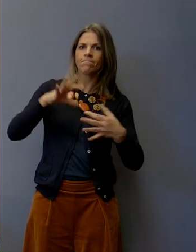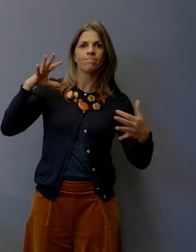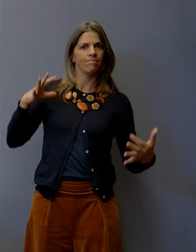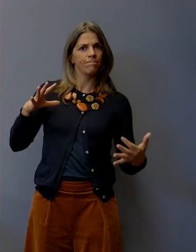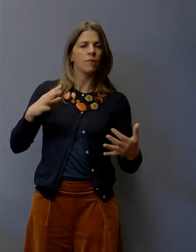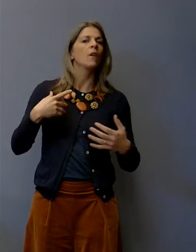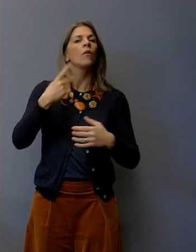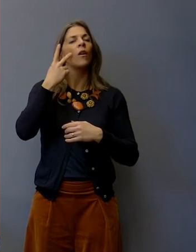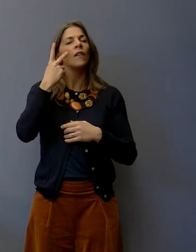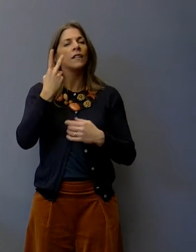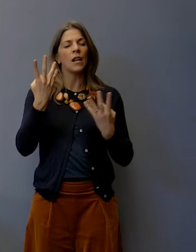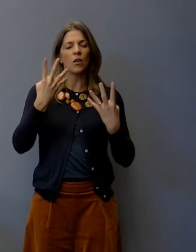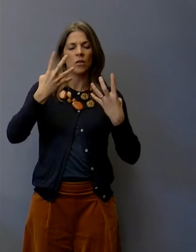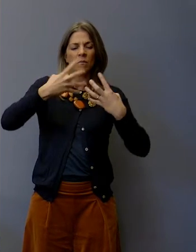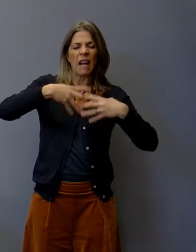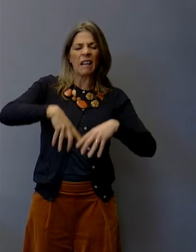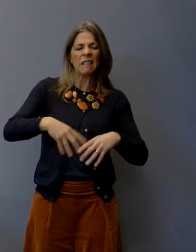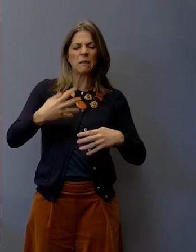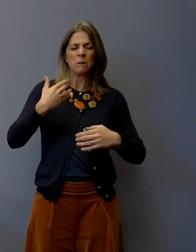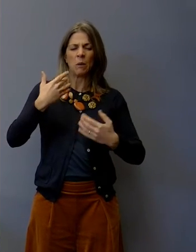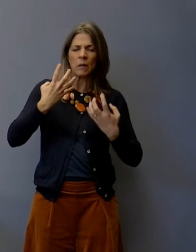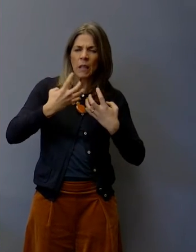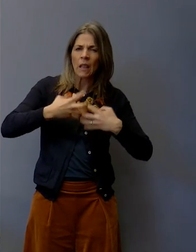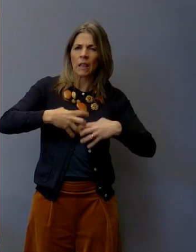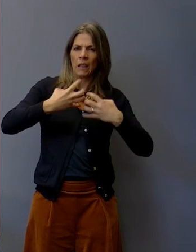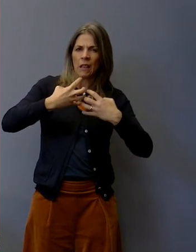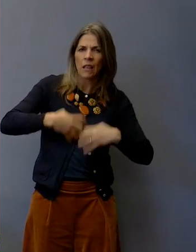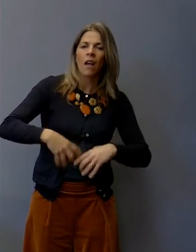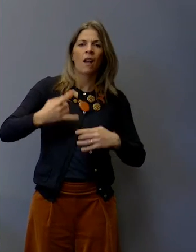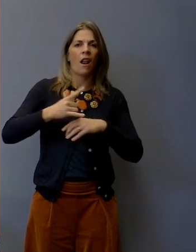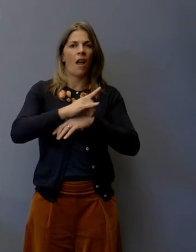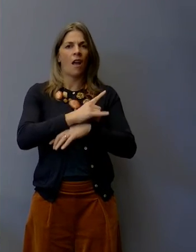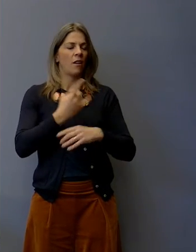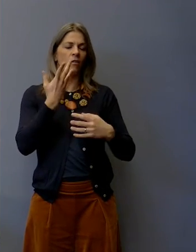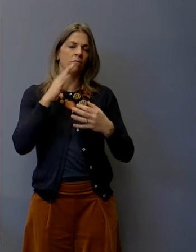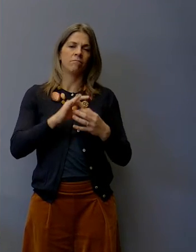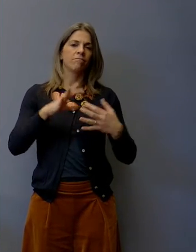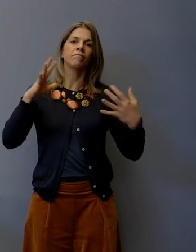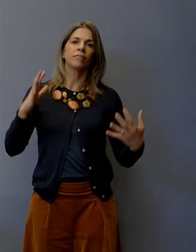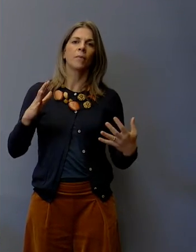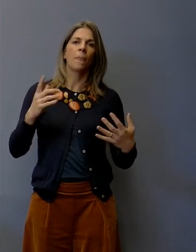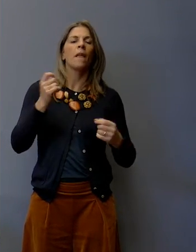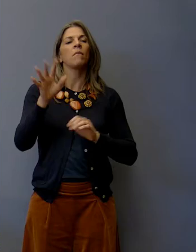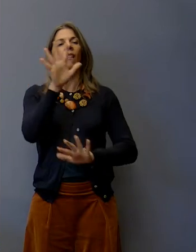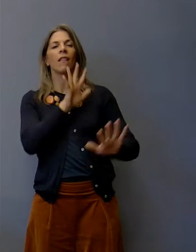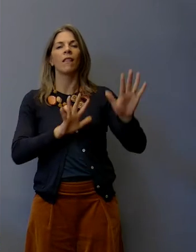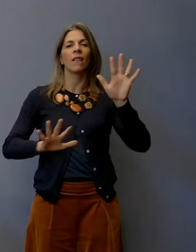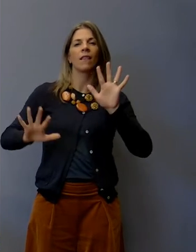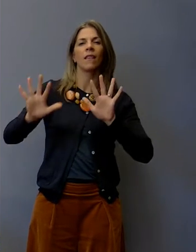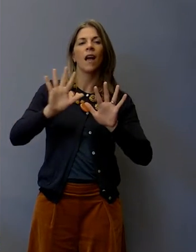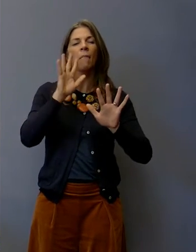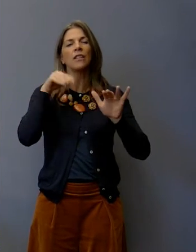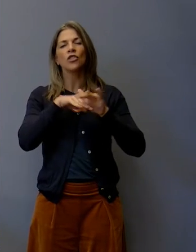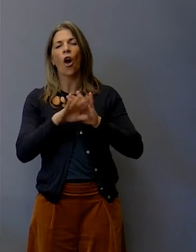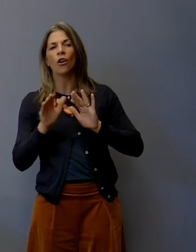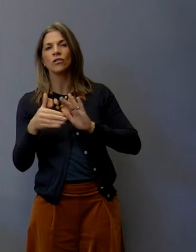meccanismi strutturati per distogliere dal reale forme illusionistica che dietro al palcoscenico lasciano intatti i problemi non alterando deep